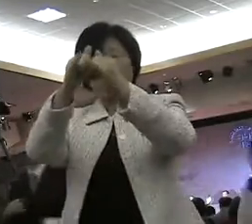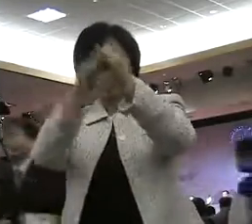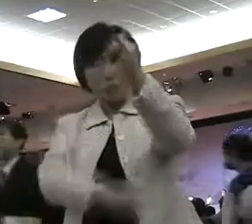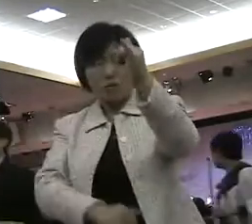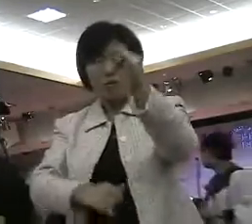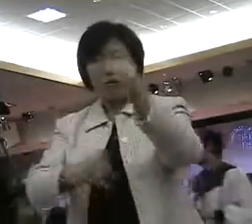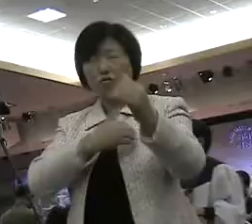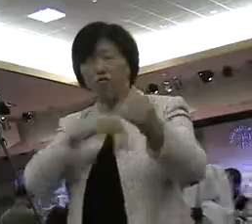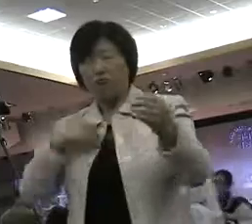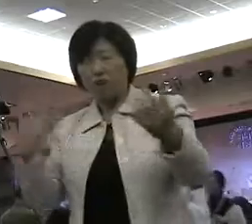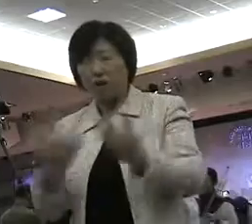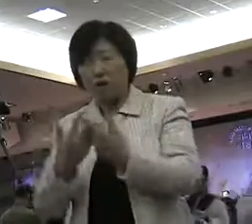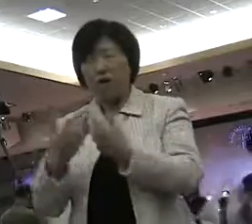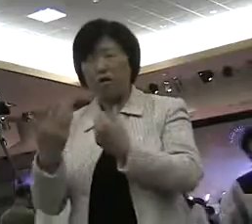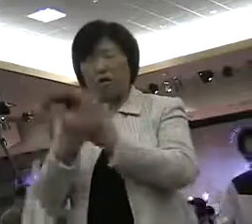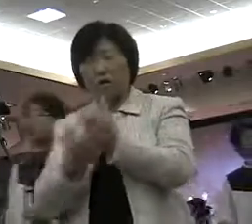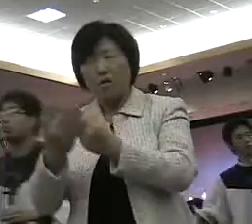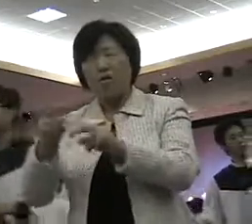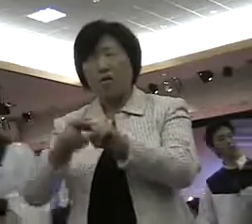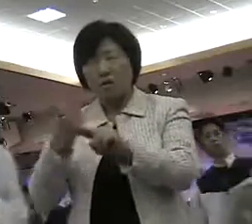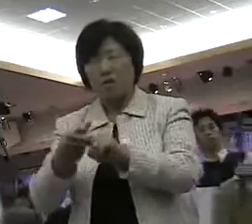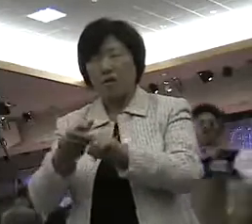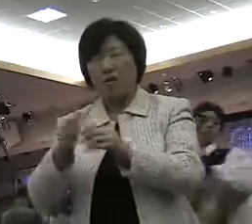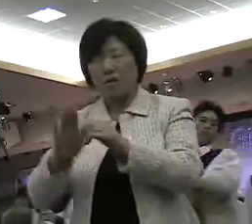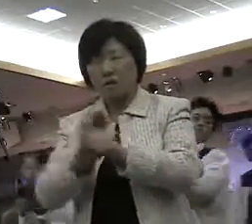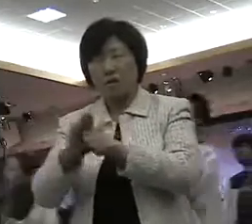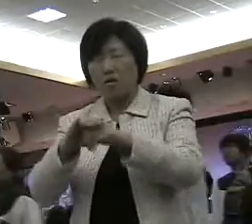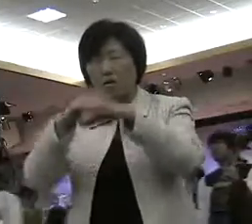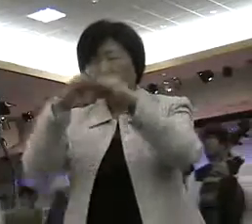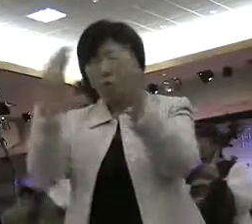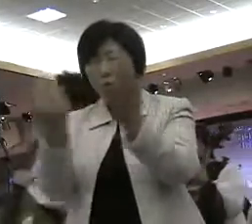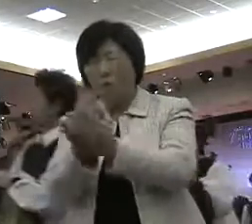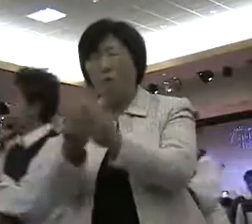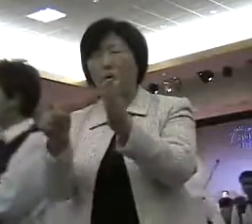충만하심의 은사가 사랑하는 모든 주의 백성들 위해